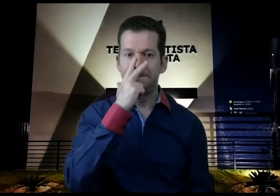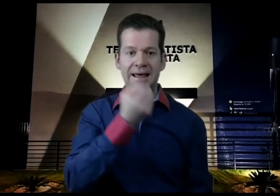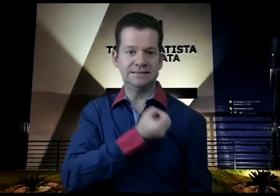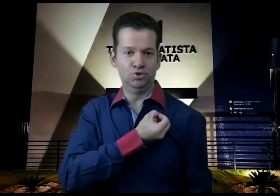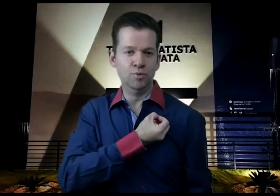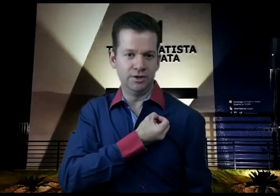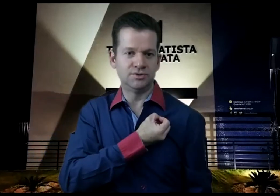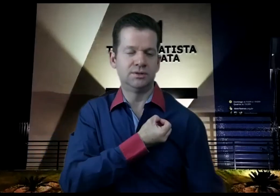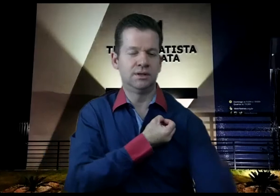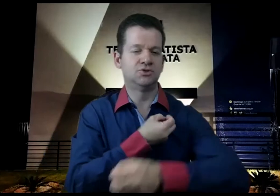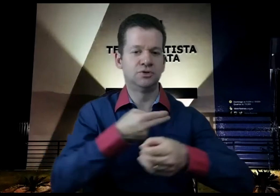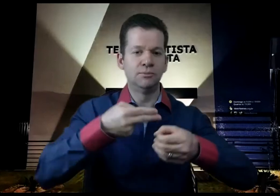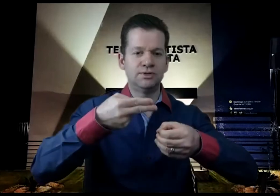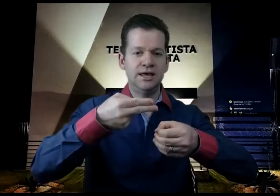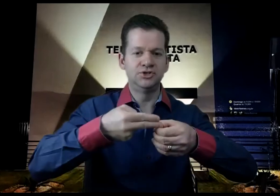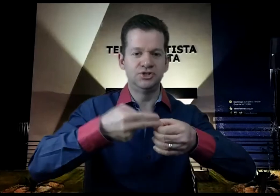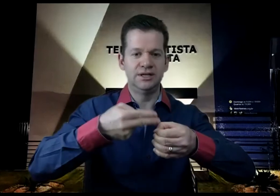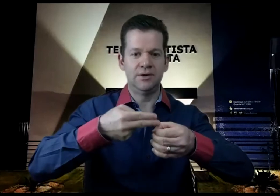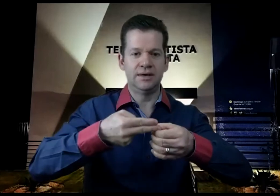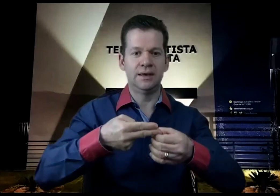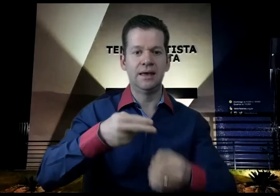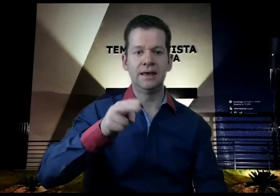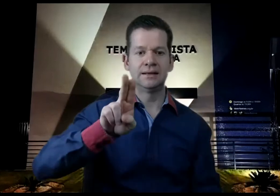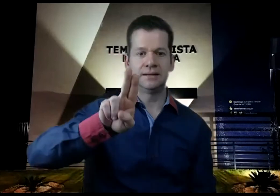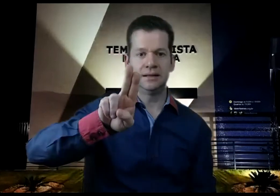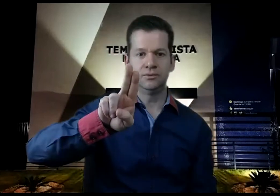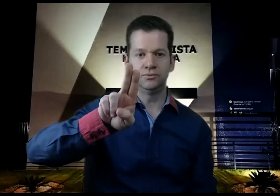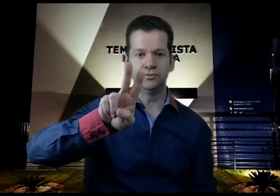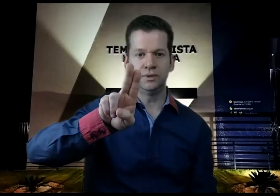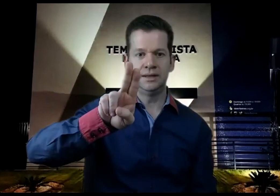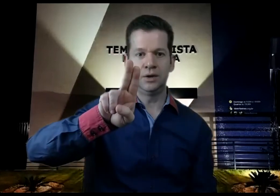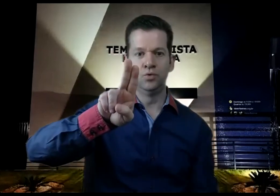parece números, nós usamos este sinal aqui, letra U,